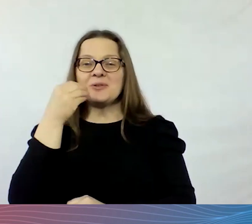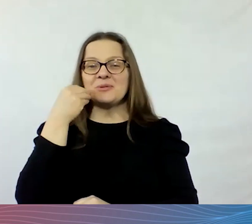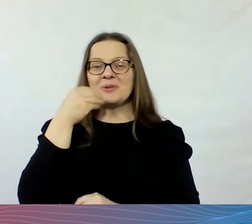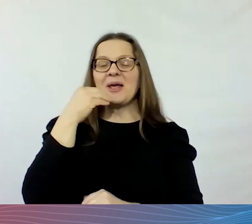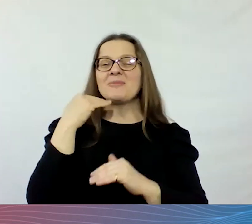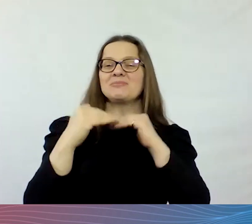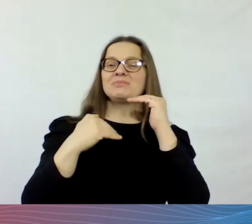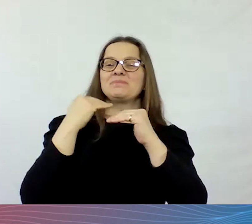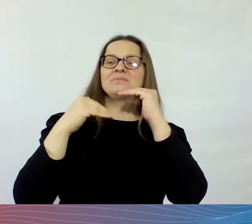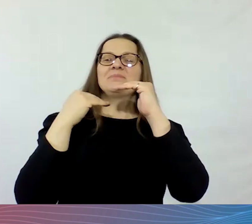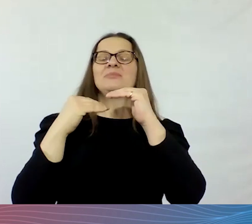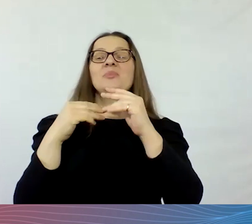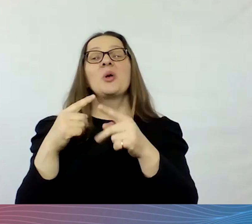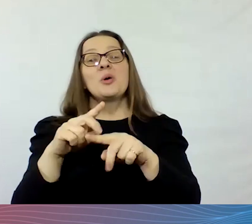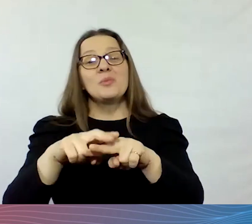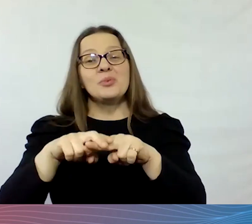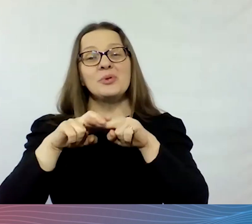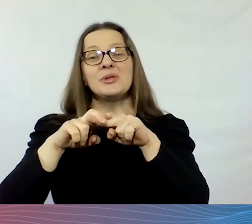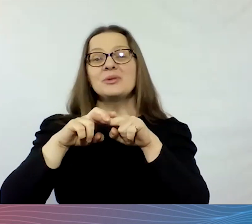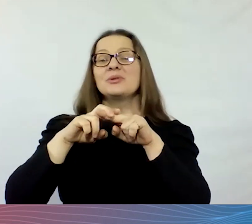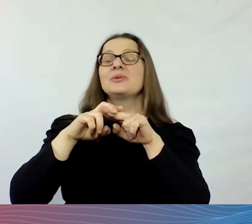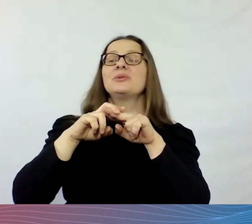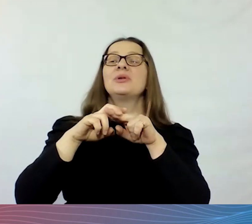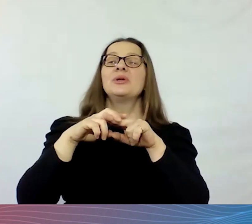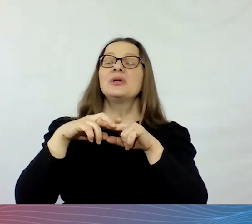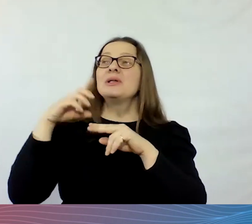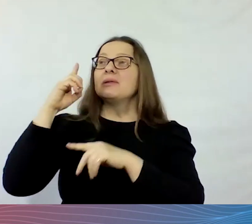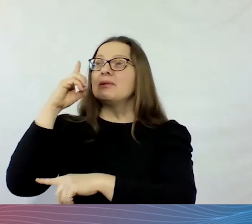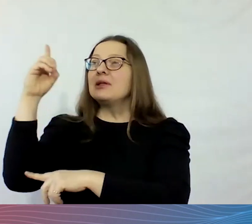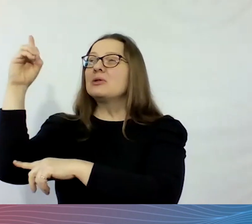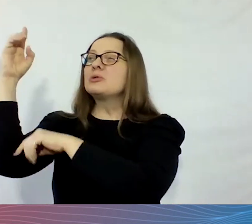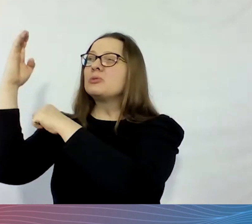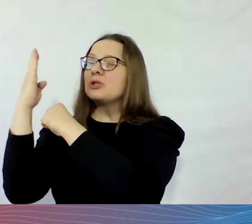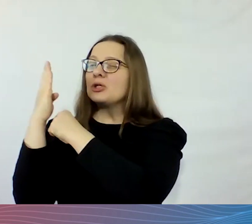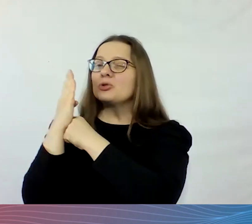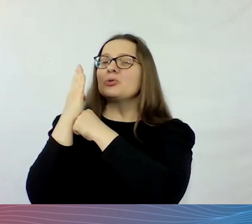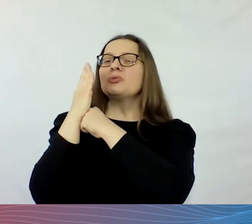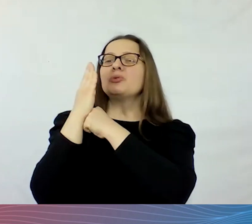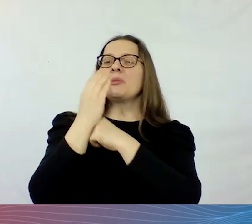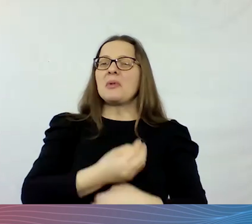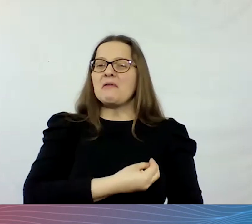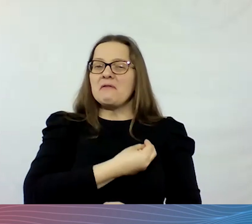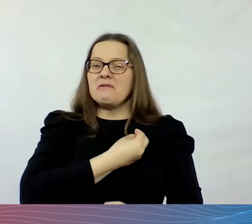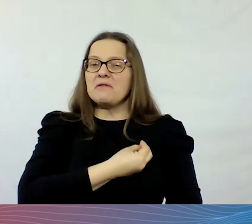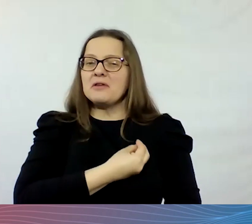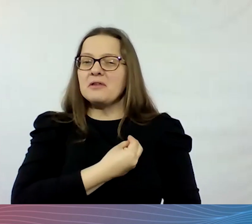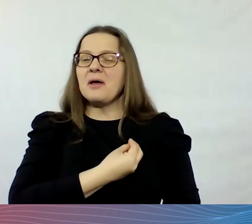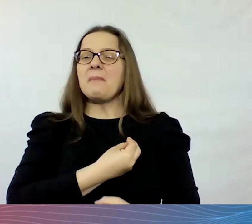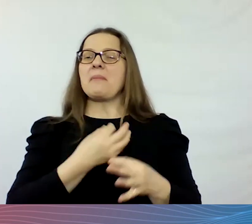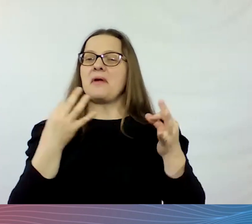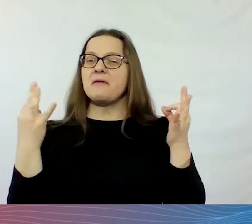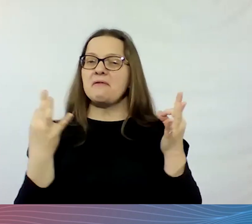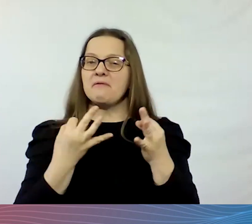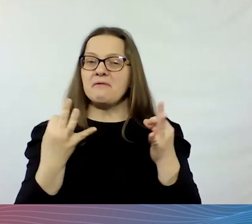andar de modo digno do seu chamamento, né? Mudarmos nossa maneira de andar, e Ele tem